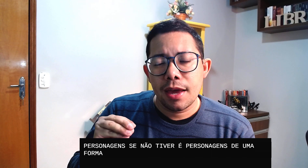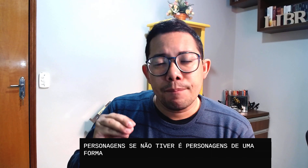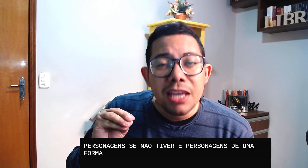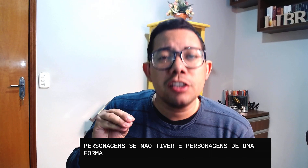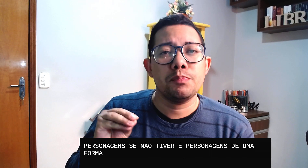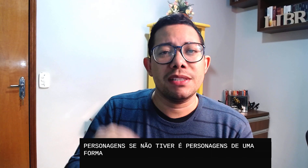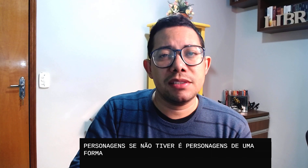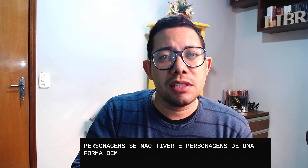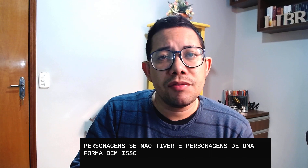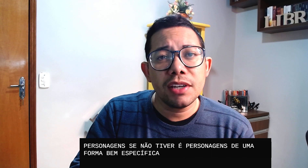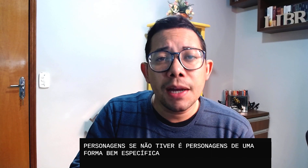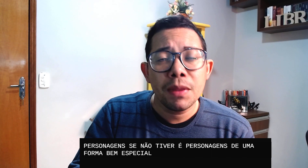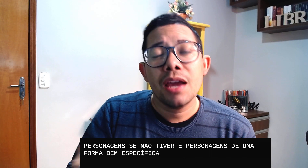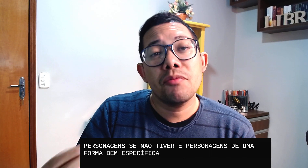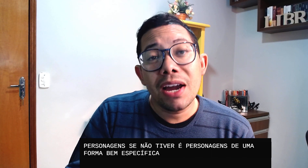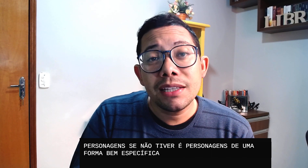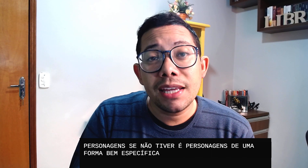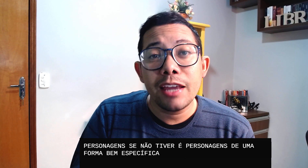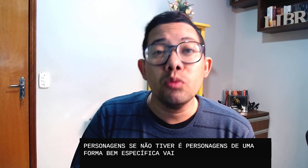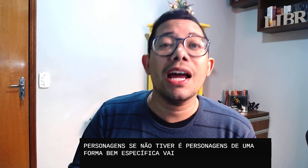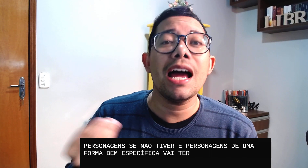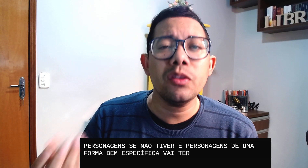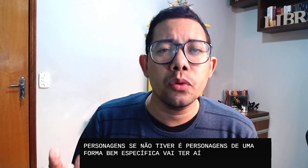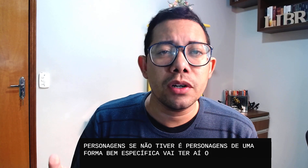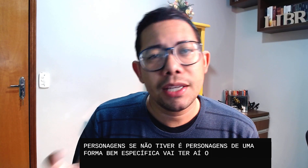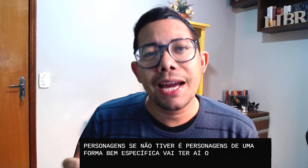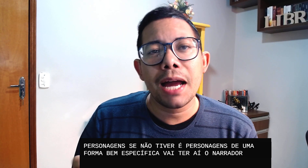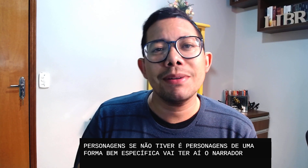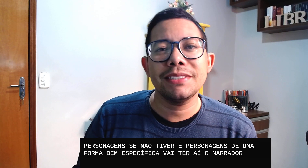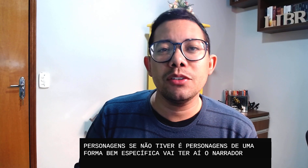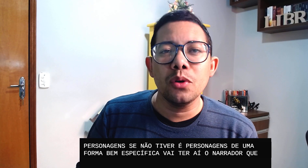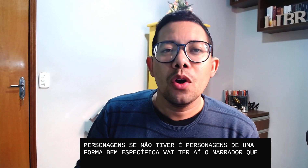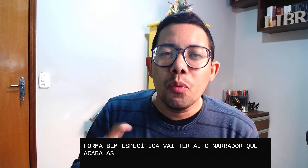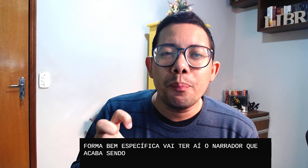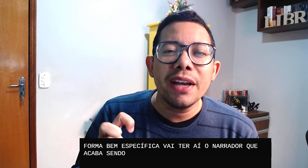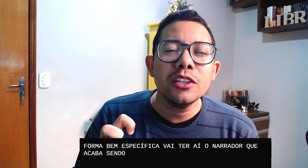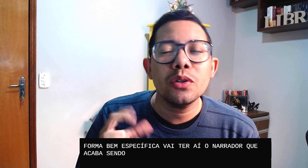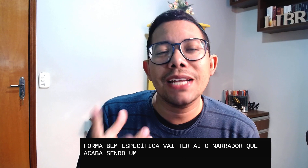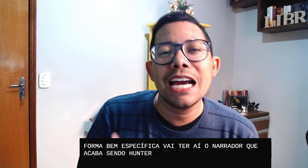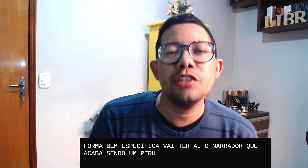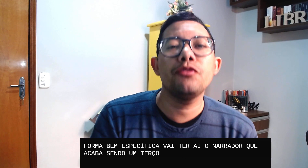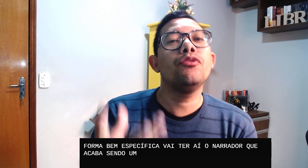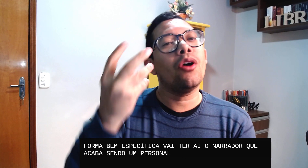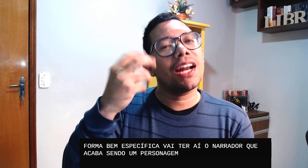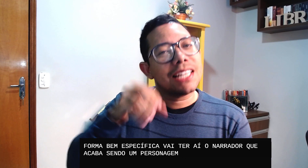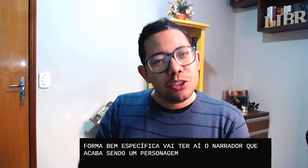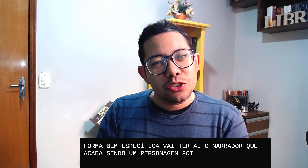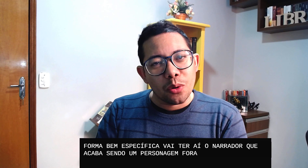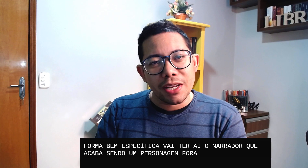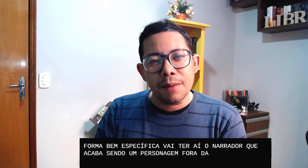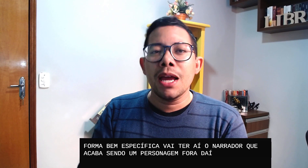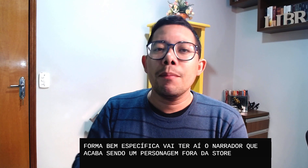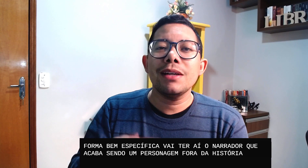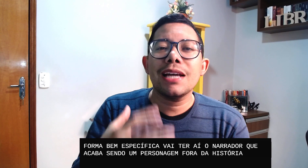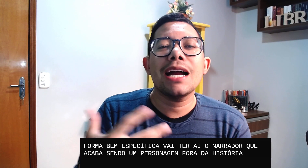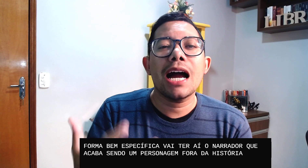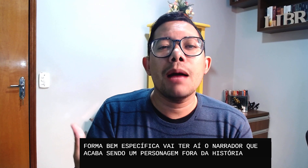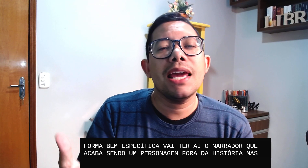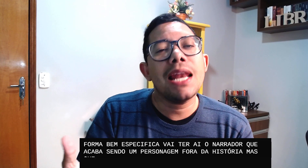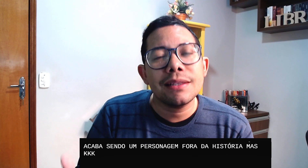bem específica, vai ter aí o narrador, que acaba sendo um personagem fora da história, mas que acaba